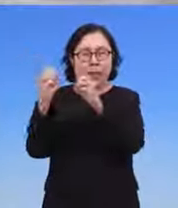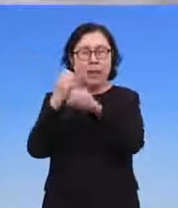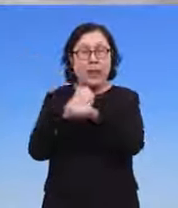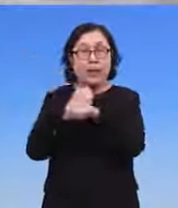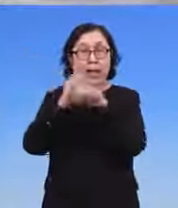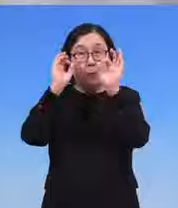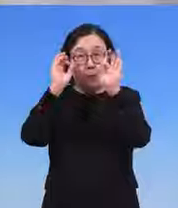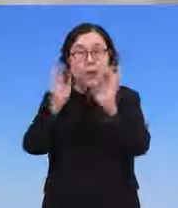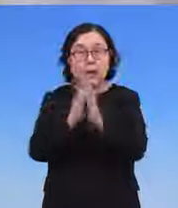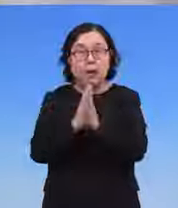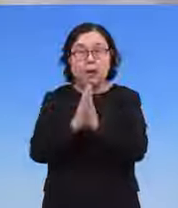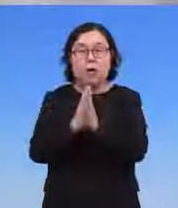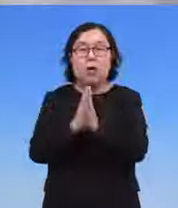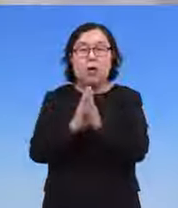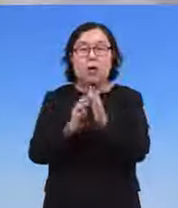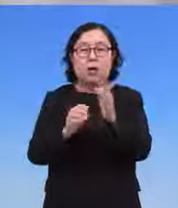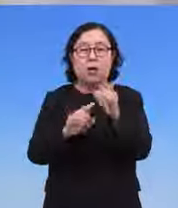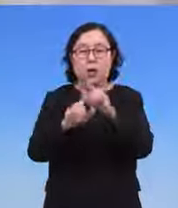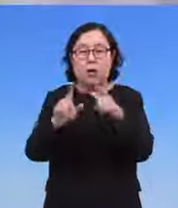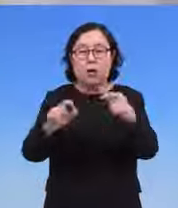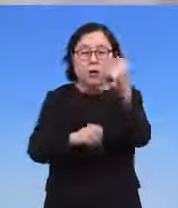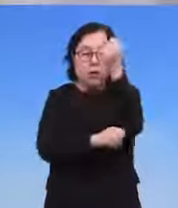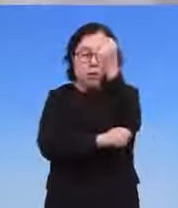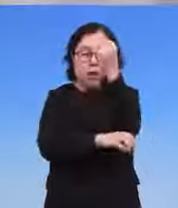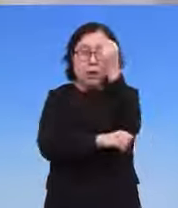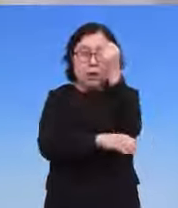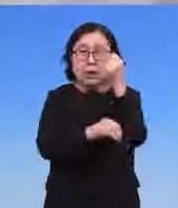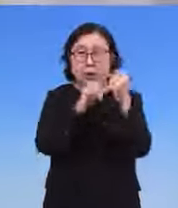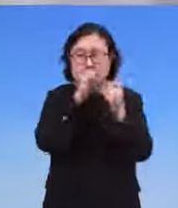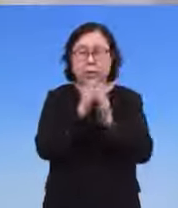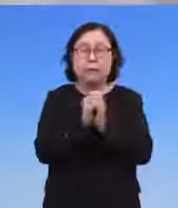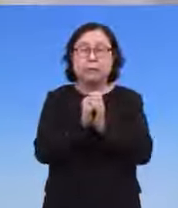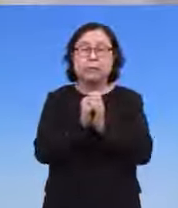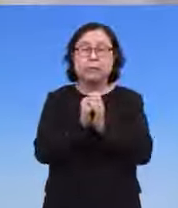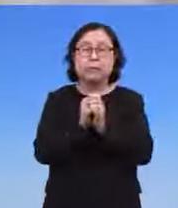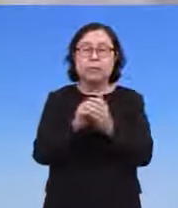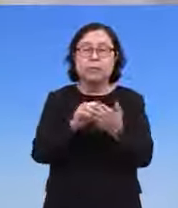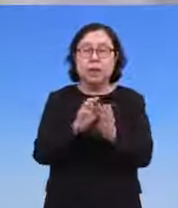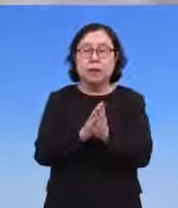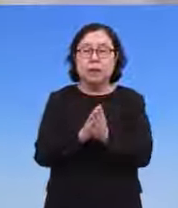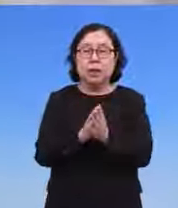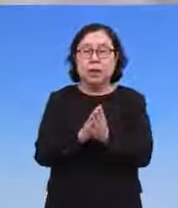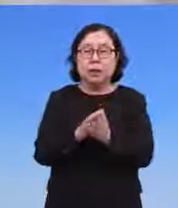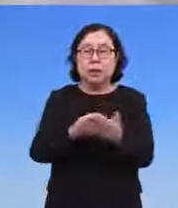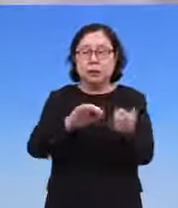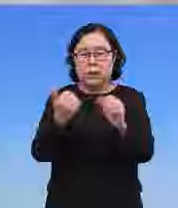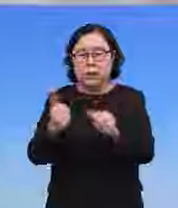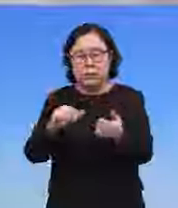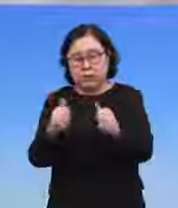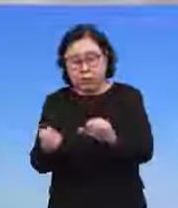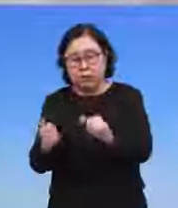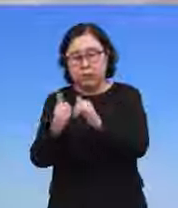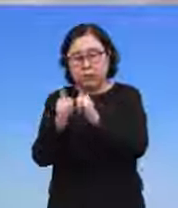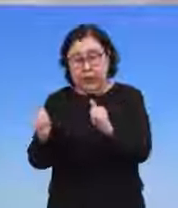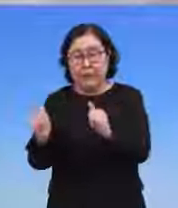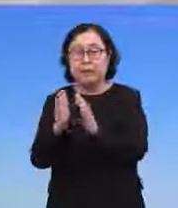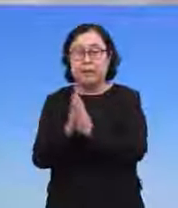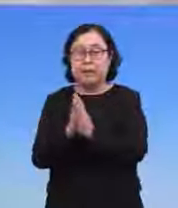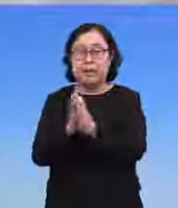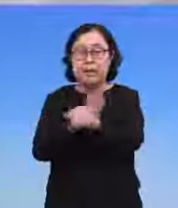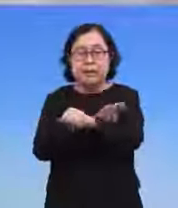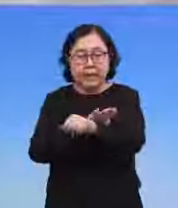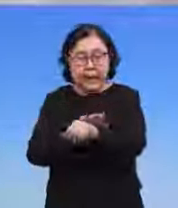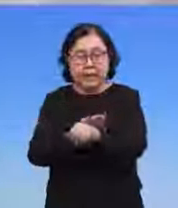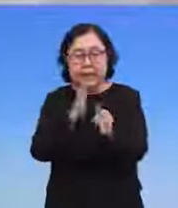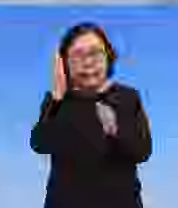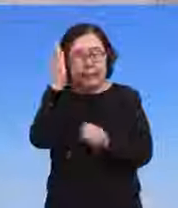나누다 보니까 뭐 여러 가지 원인이 있는데, 우선 시체 처리를 잘 했기 때문에 이런 부분에서